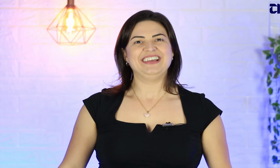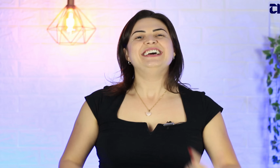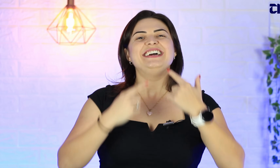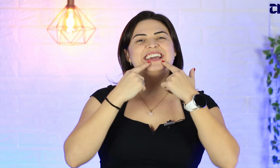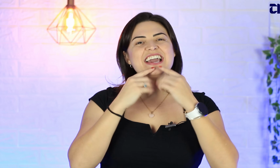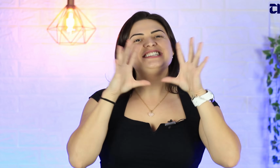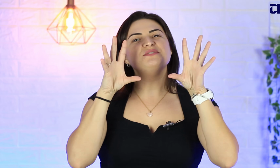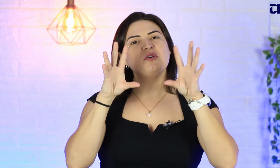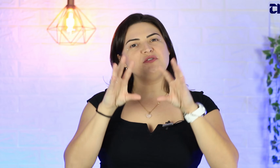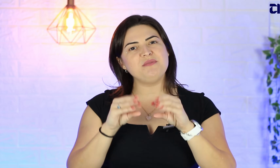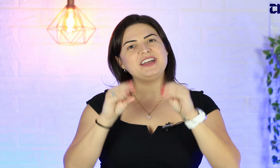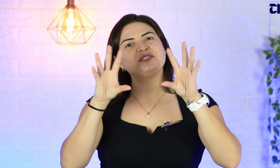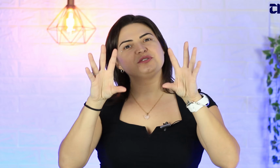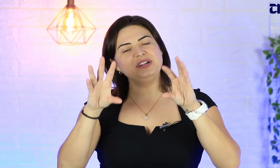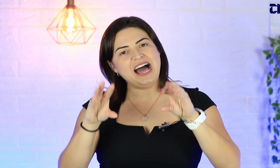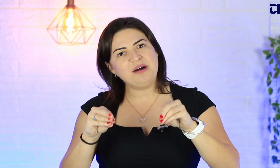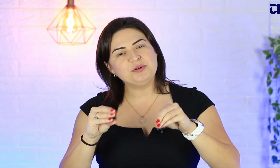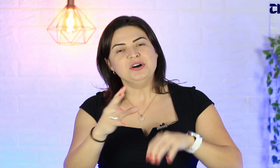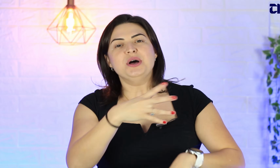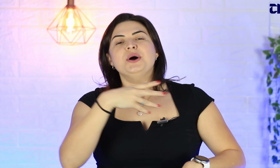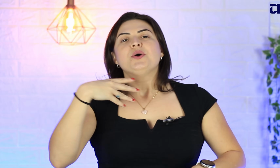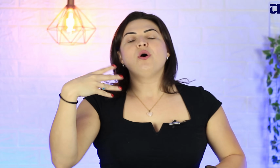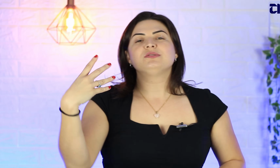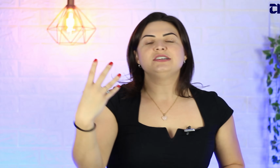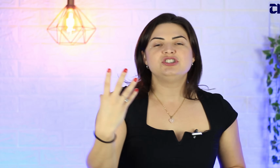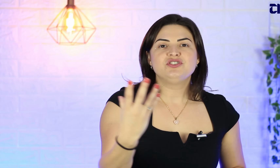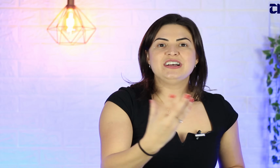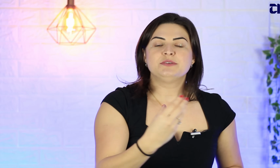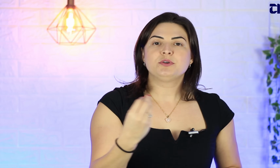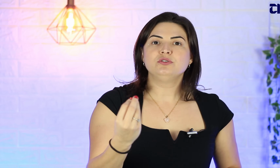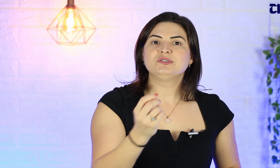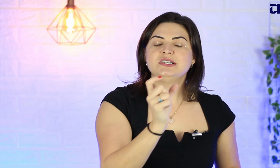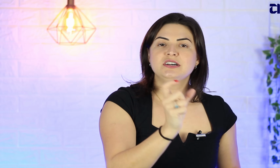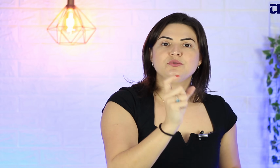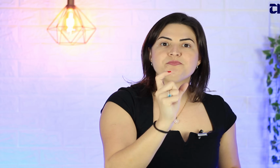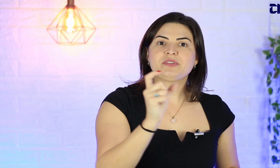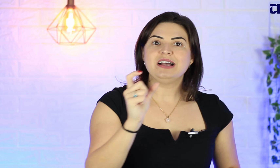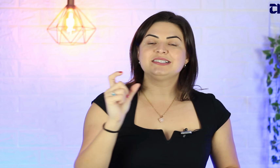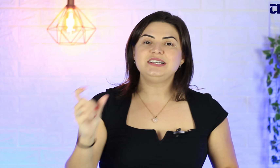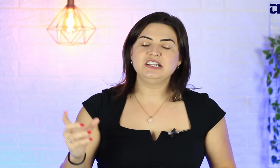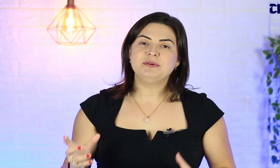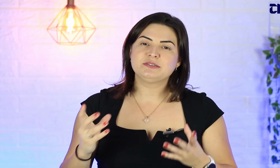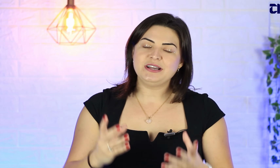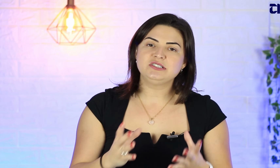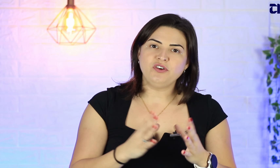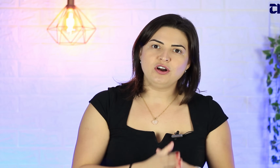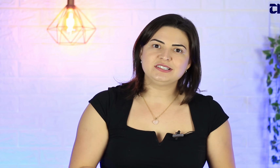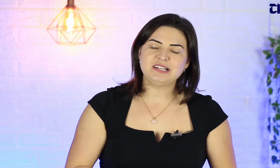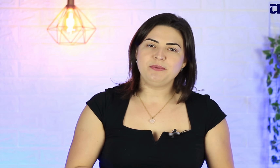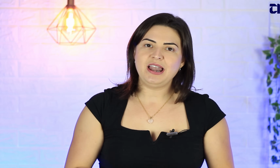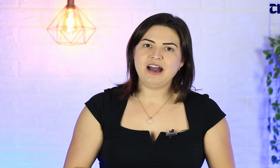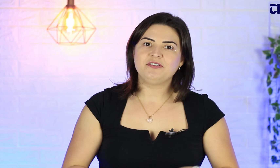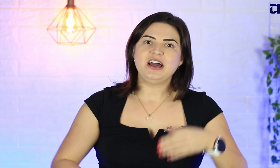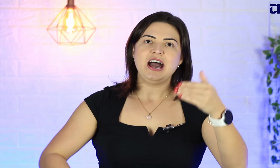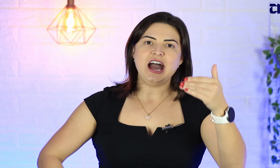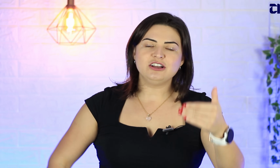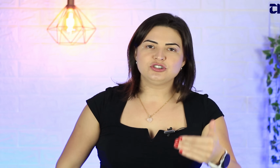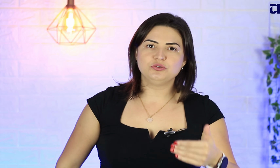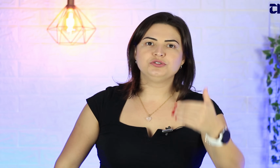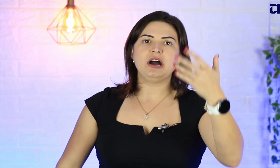E aí, esse movimento do lábio, como se a gente estivesse pronunciando as sílabas mais fortes da palavra, ajuda